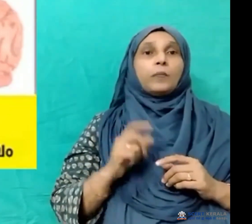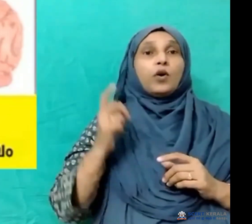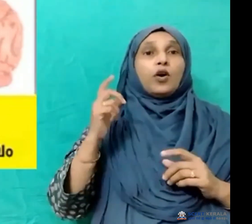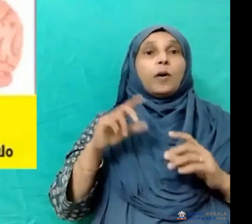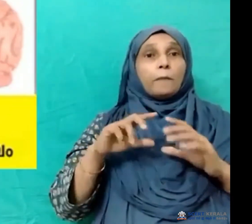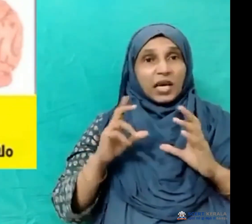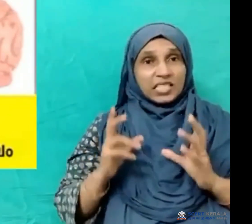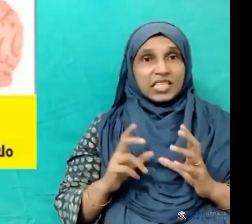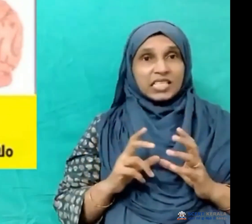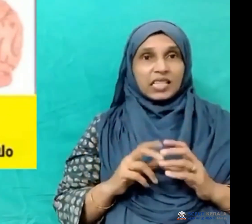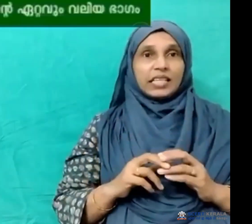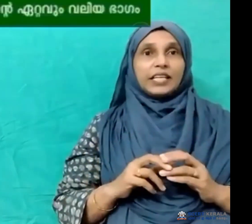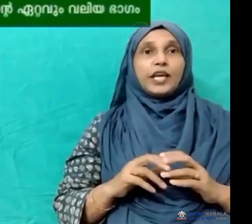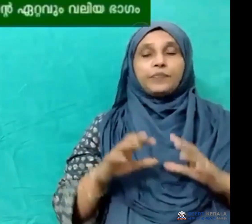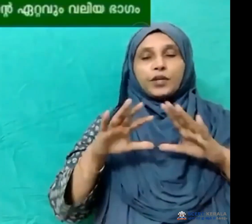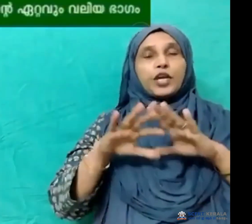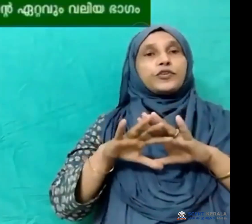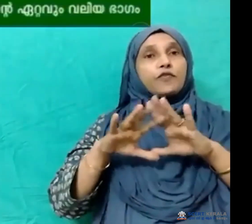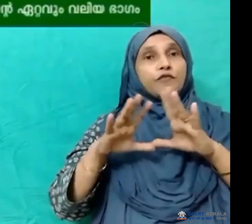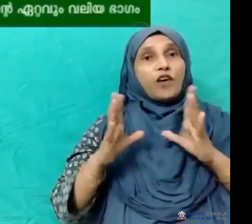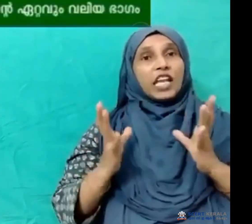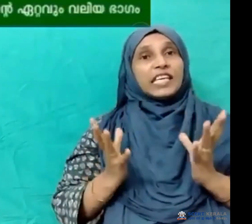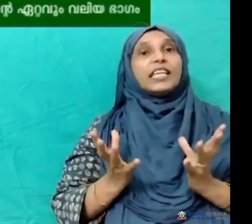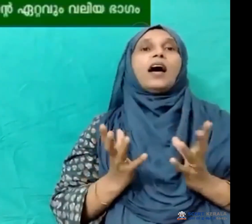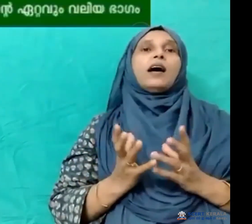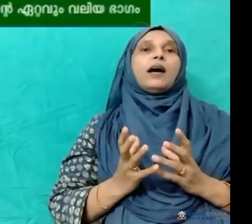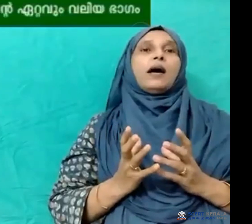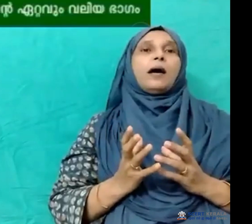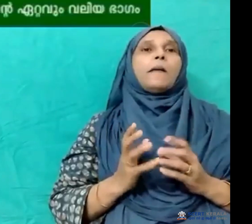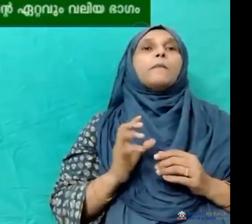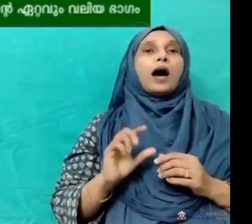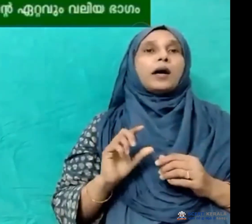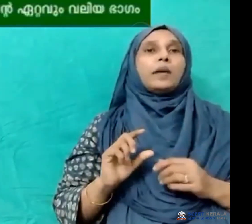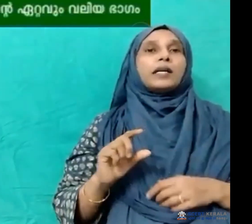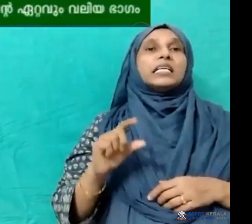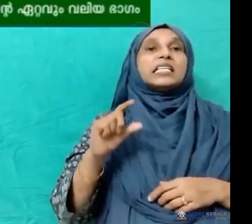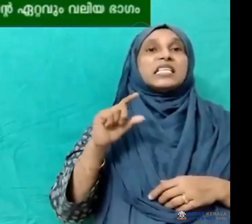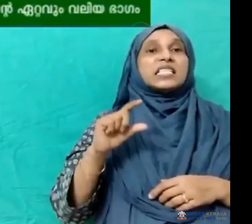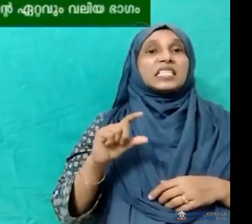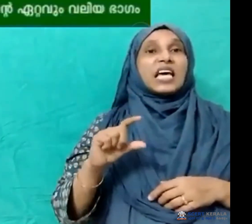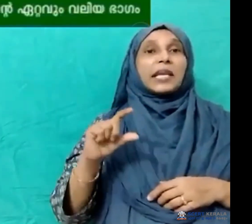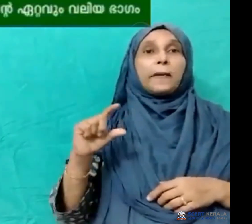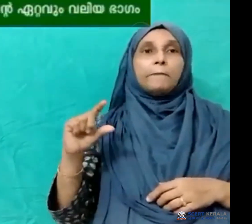അപ്പോ മസ്തിഷ്കത്തിന്റെ ഏറ്റവും വലിയ ഭാഗമാണ്